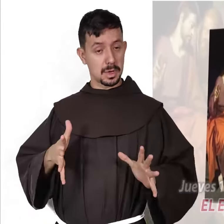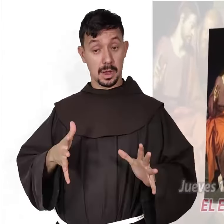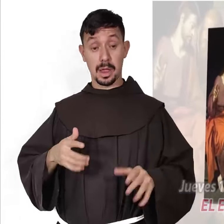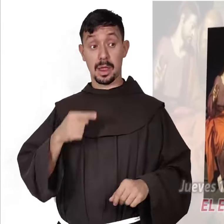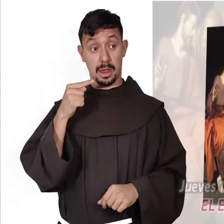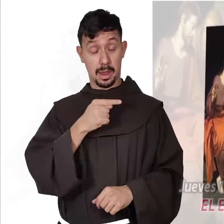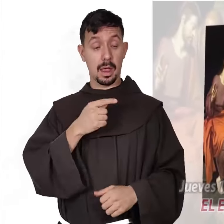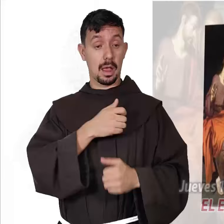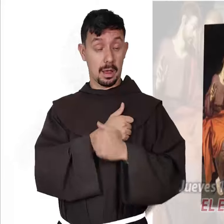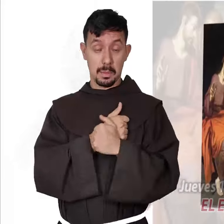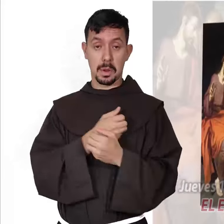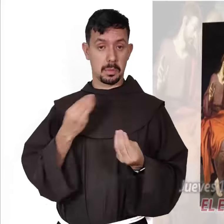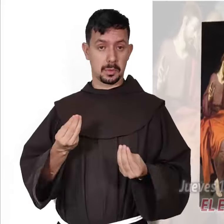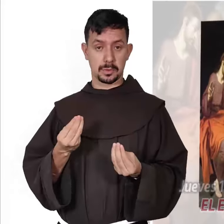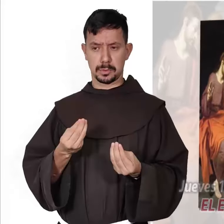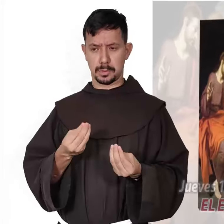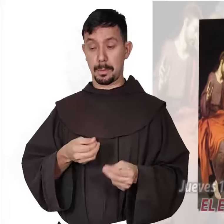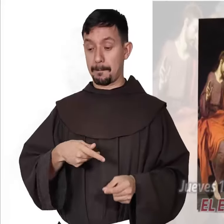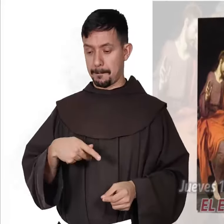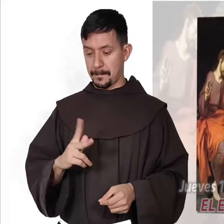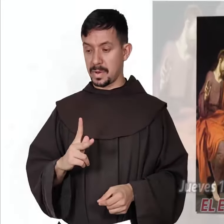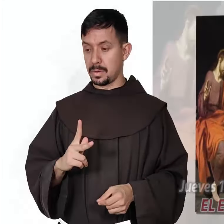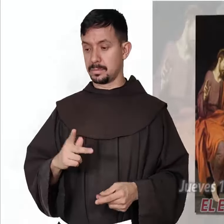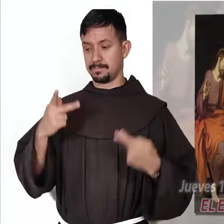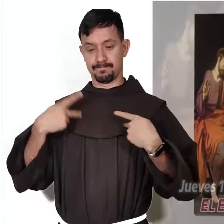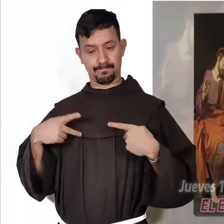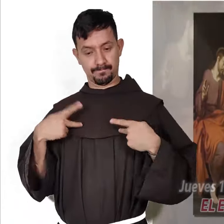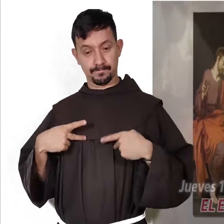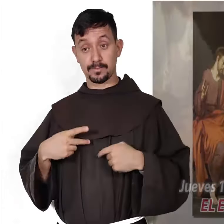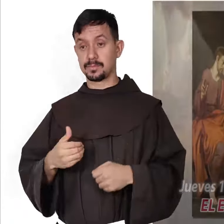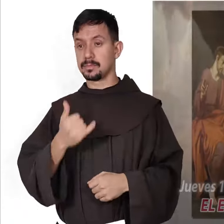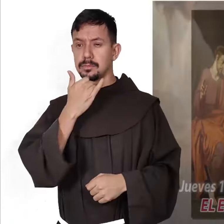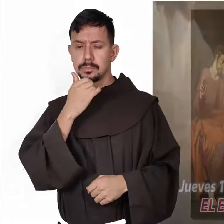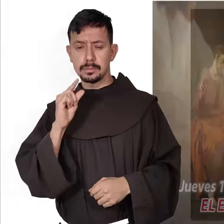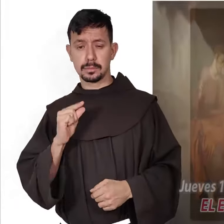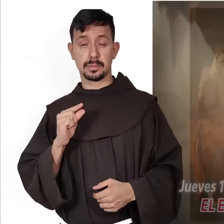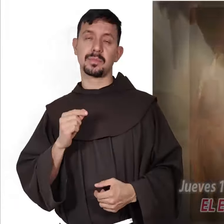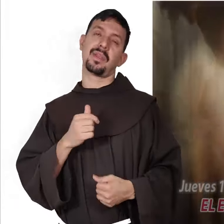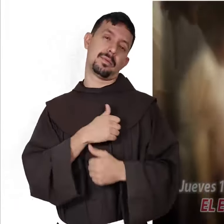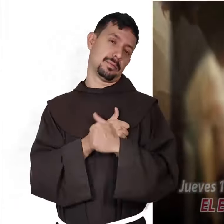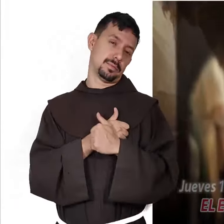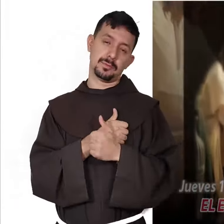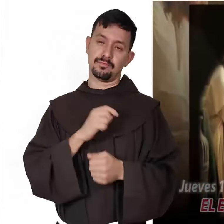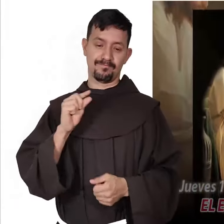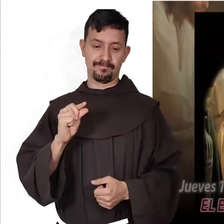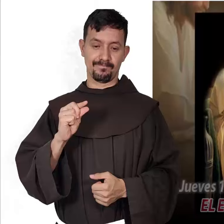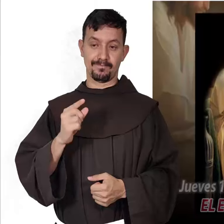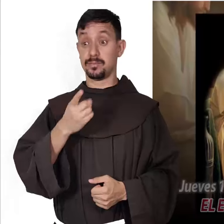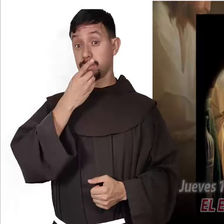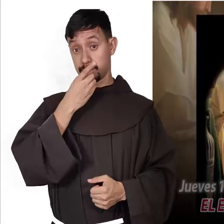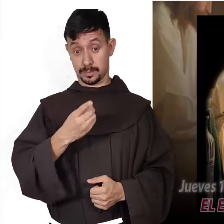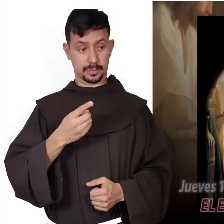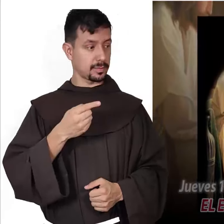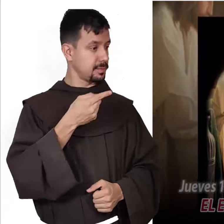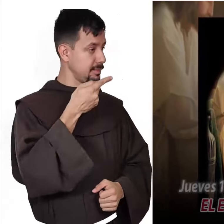quedado perdonados, porque ha amado mucho. En cambio, al que poco se le perdona, poco